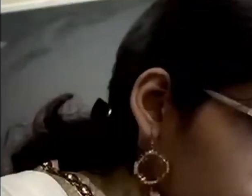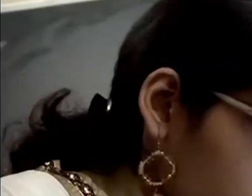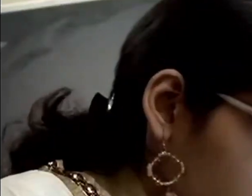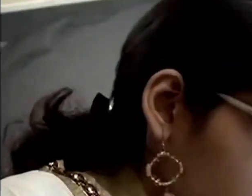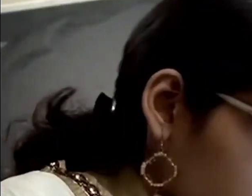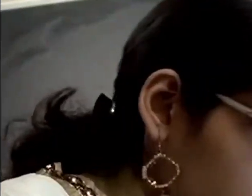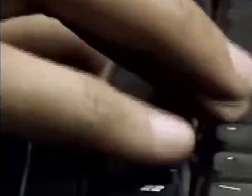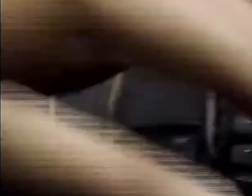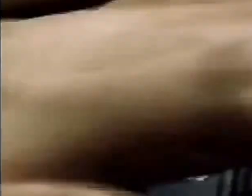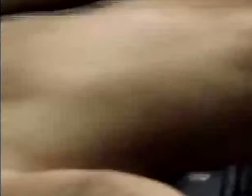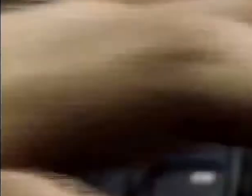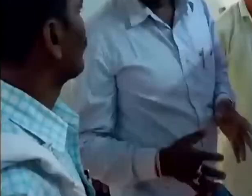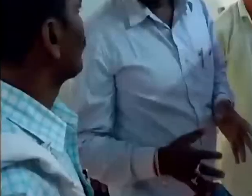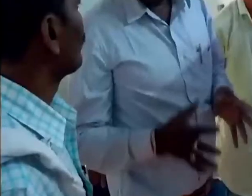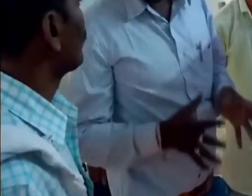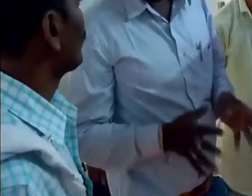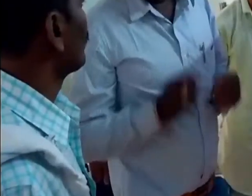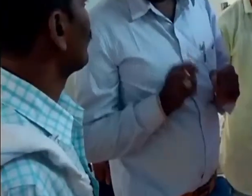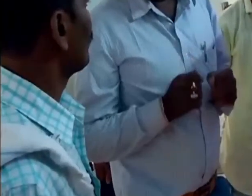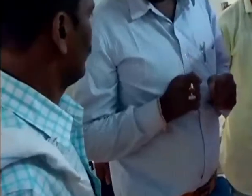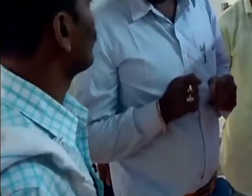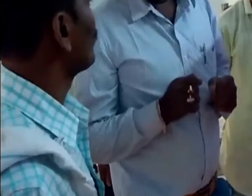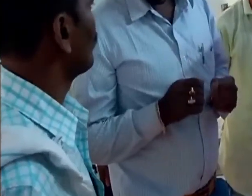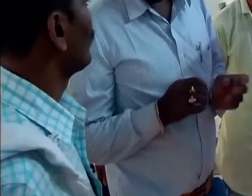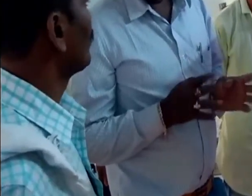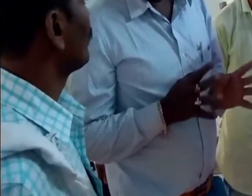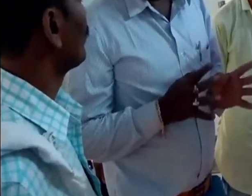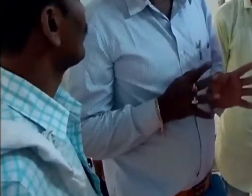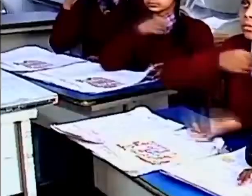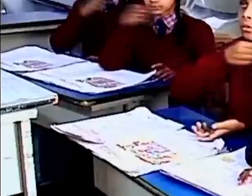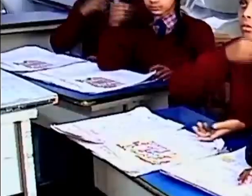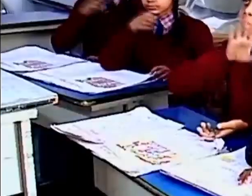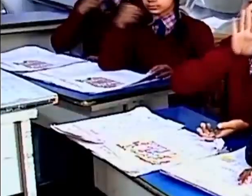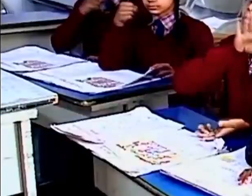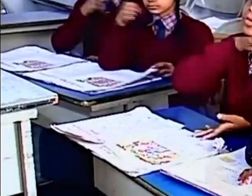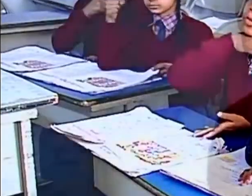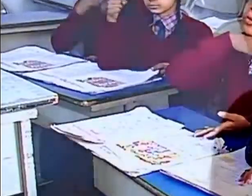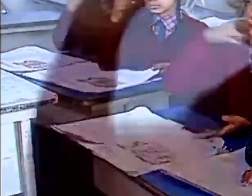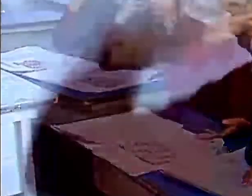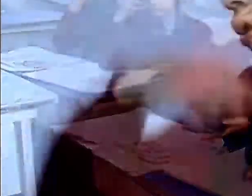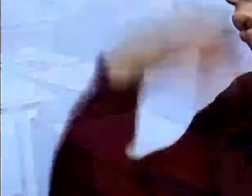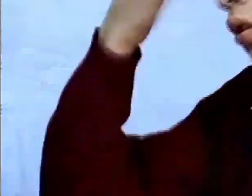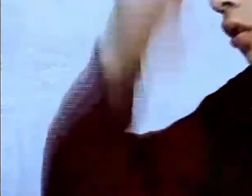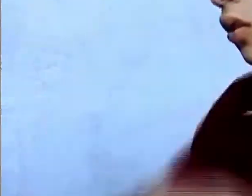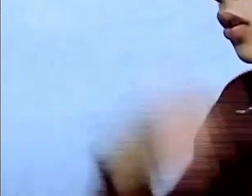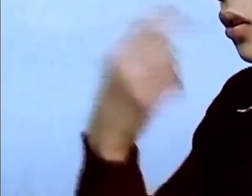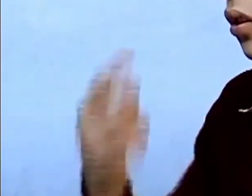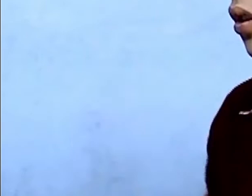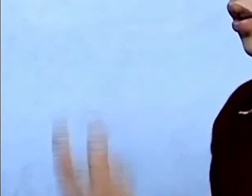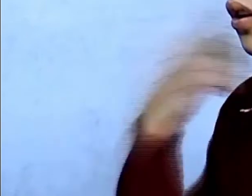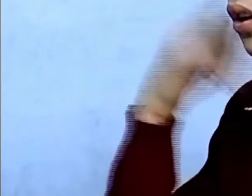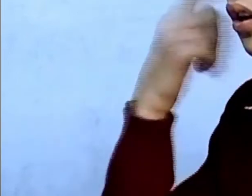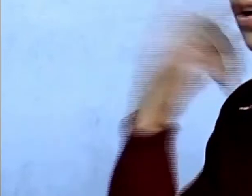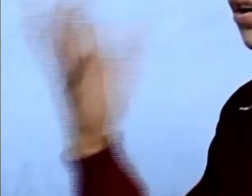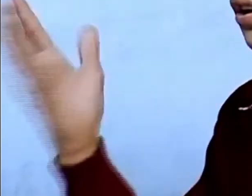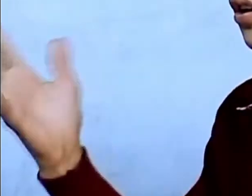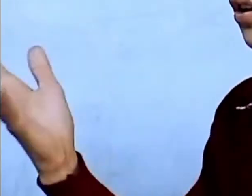स्वयं चुने, हम अपना दीपक स्वयं बने, हम